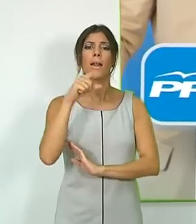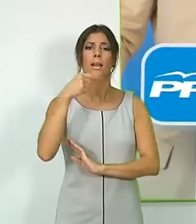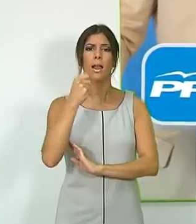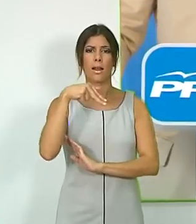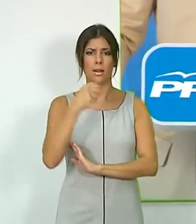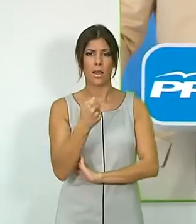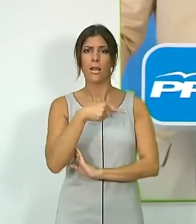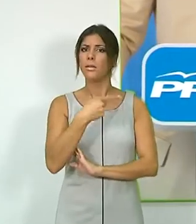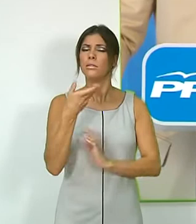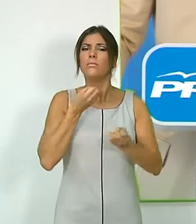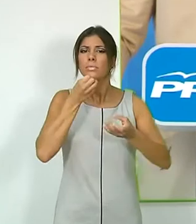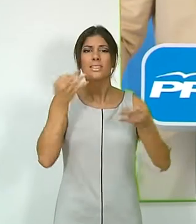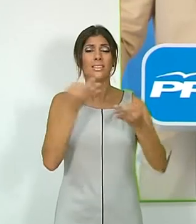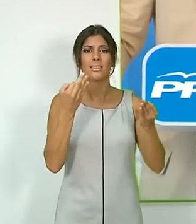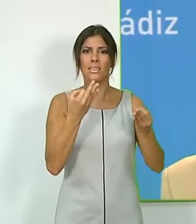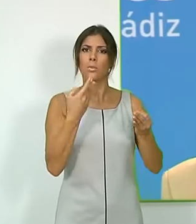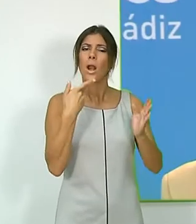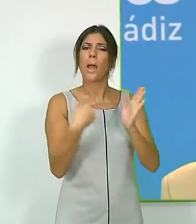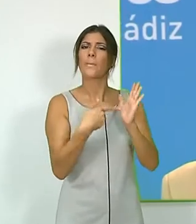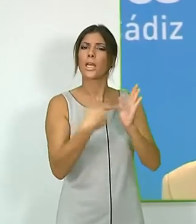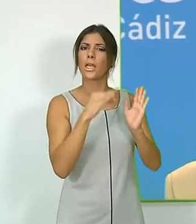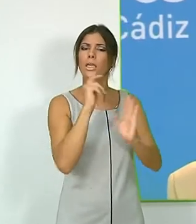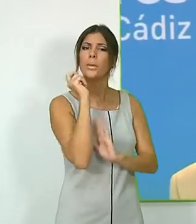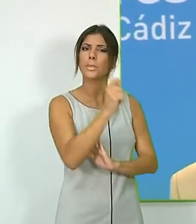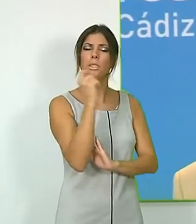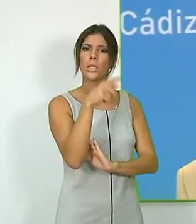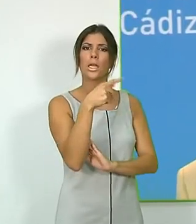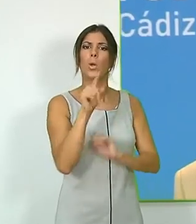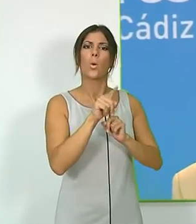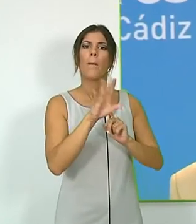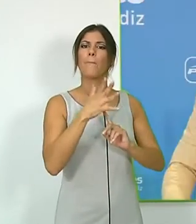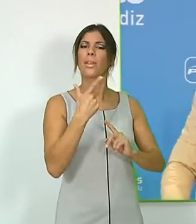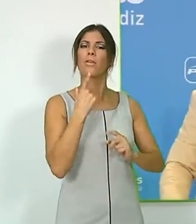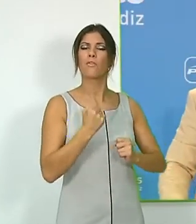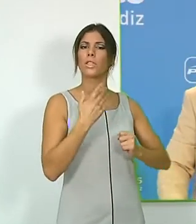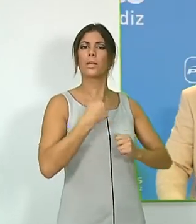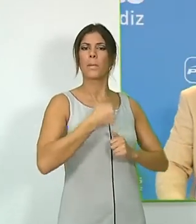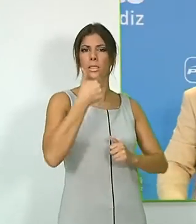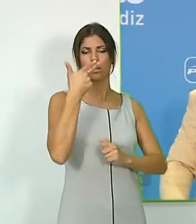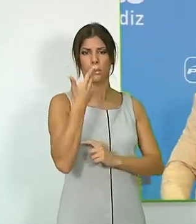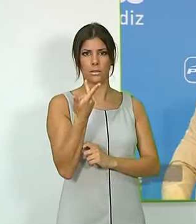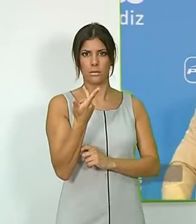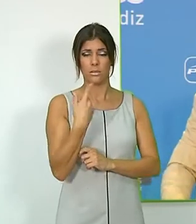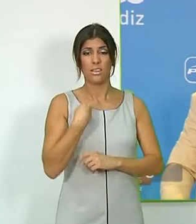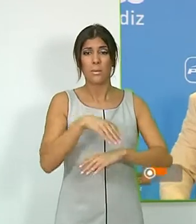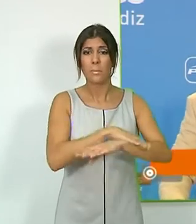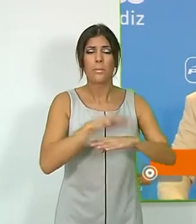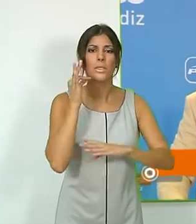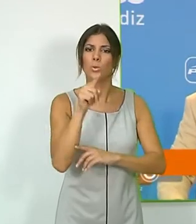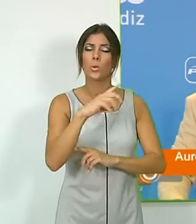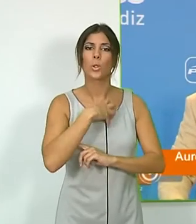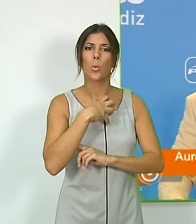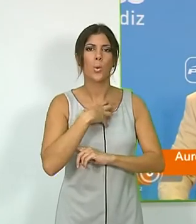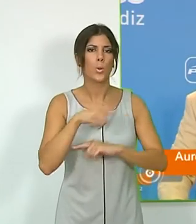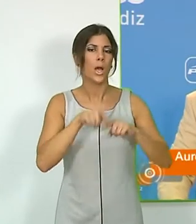Mangana, que ha manifestado que las amenazas del sector pesquero no son más que fruto de un calentón. Usted, señora ministra, usted no puede ni es